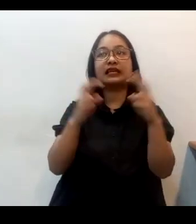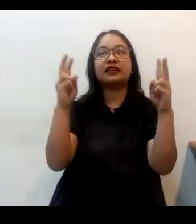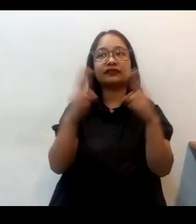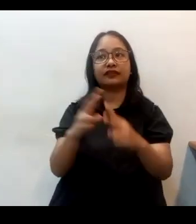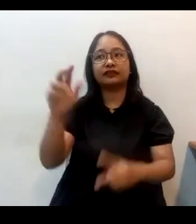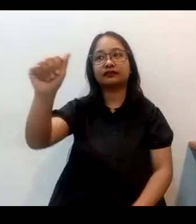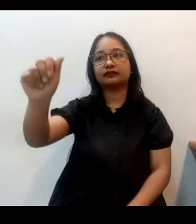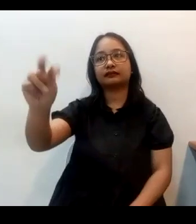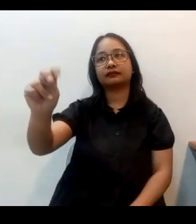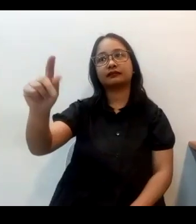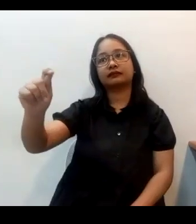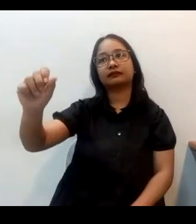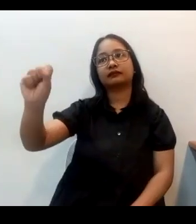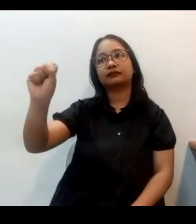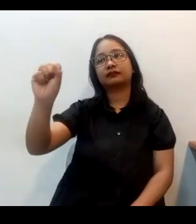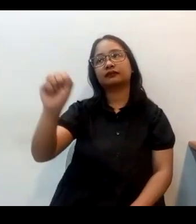ants is